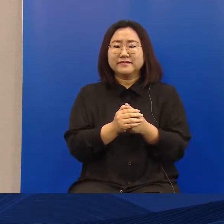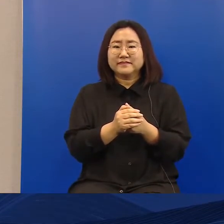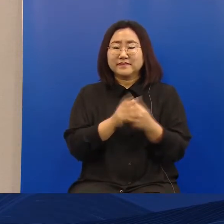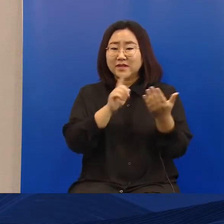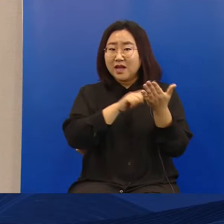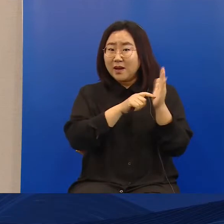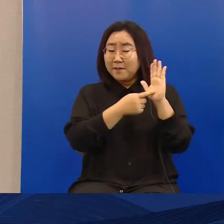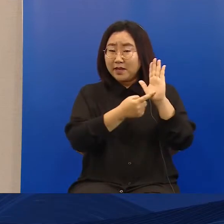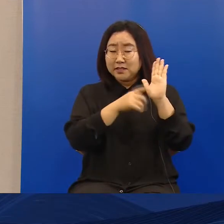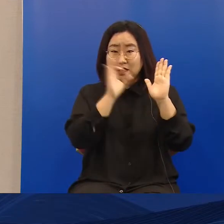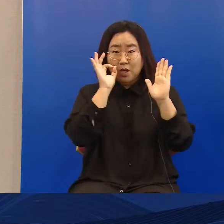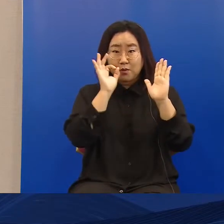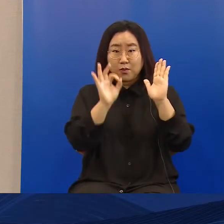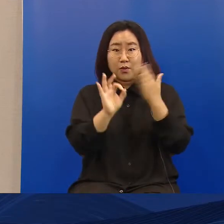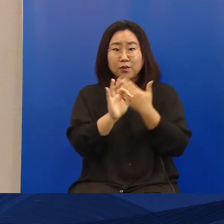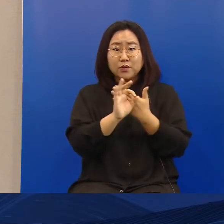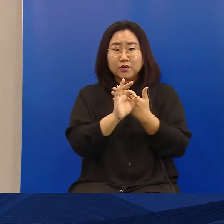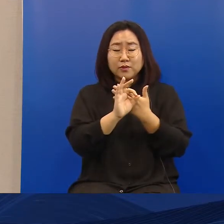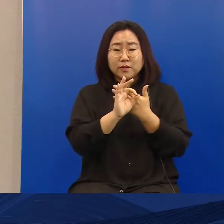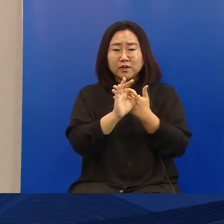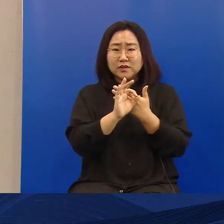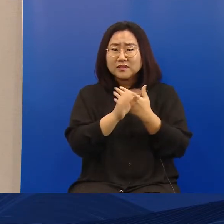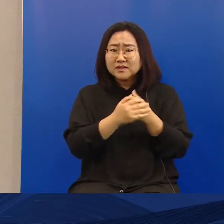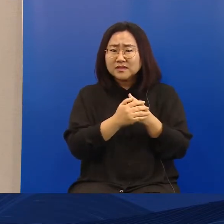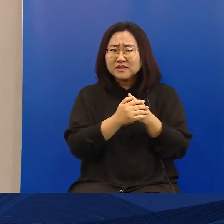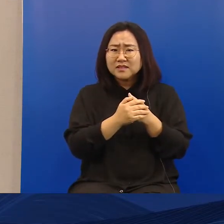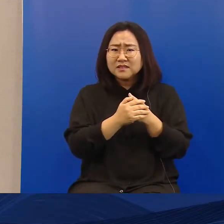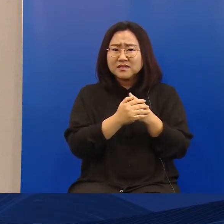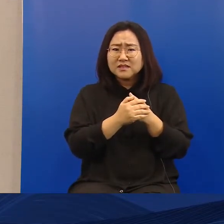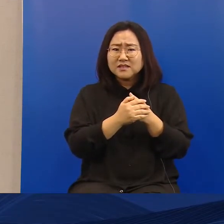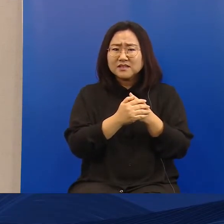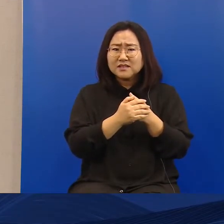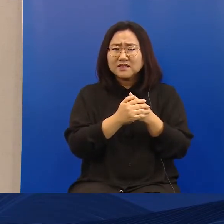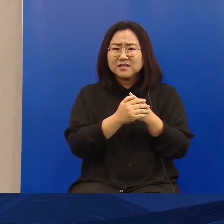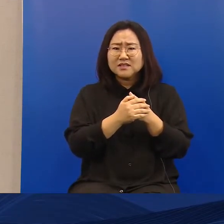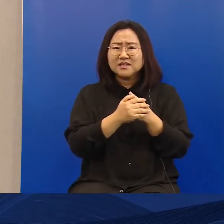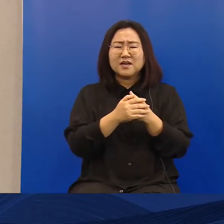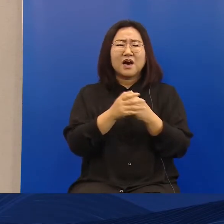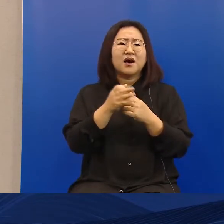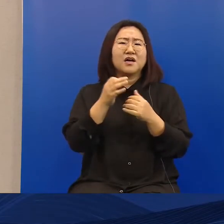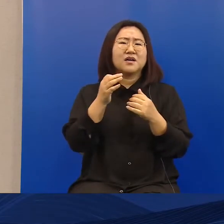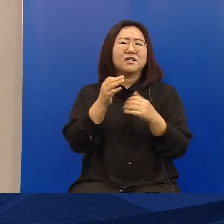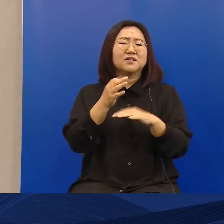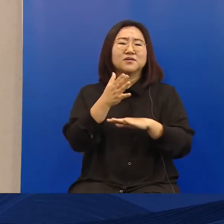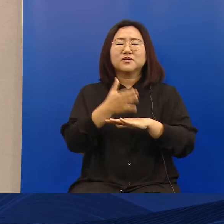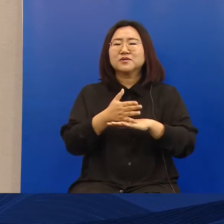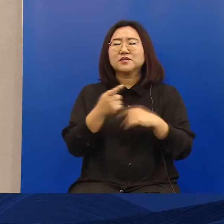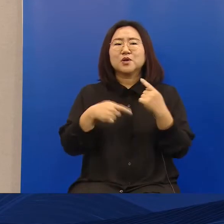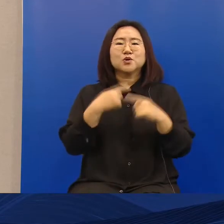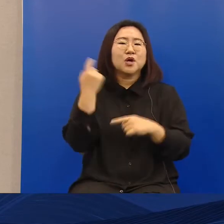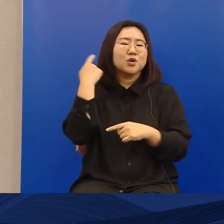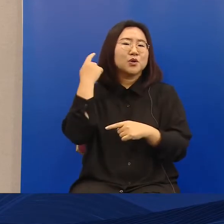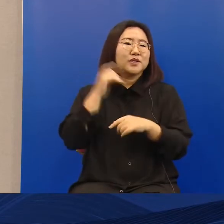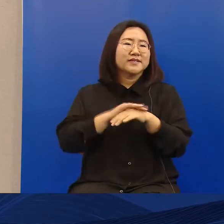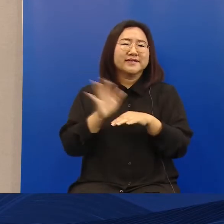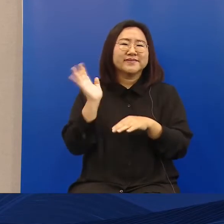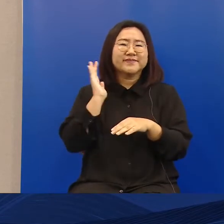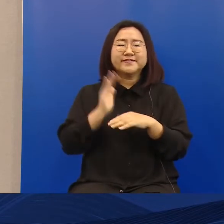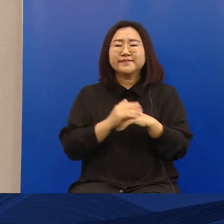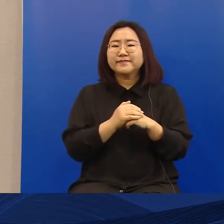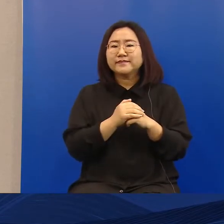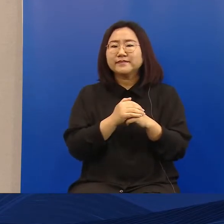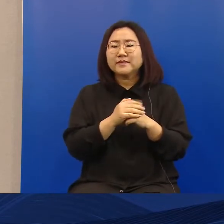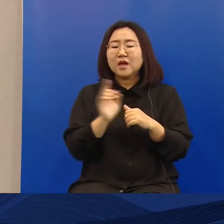그 발제에서 보니까 소통이라는 말을 많이 쓰더라고요. 소통은 사실은 상호적이어야